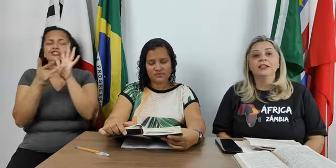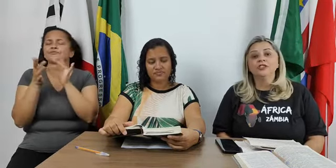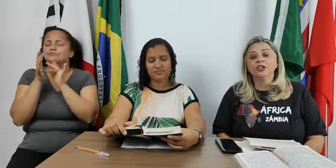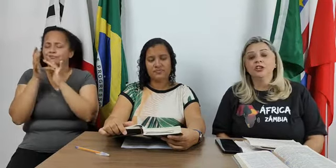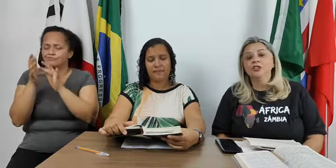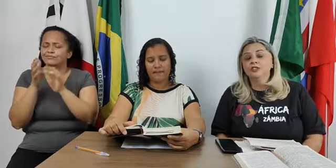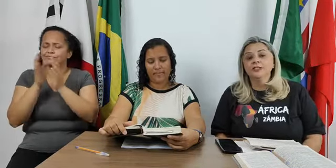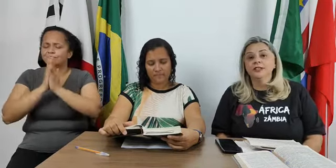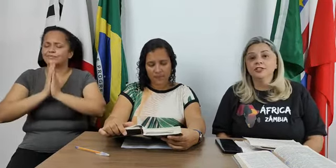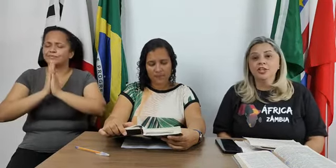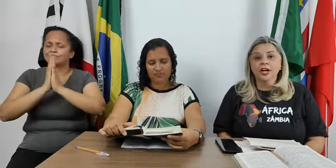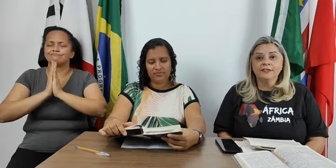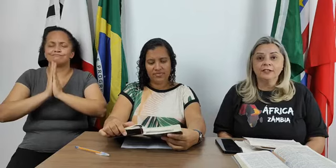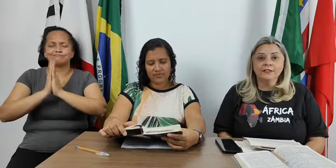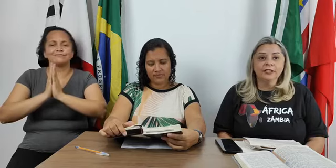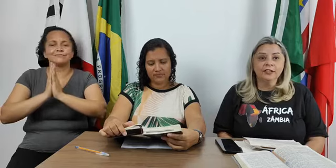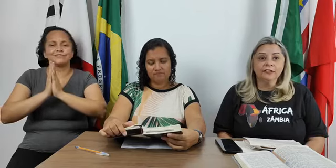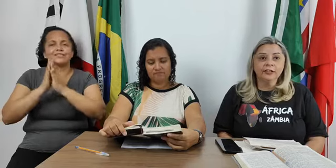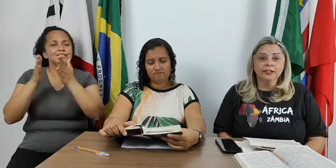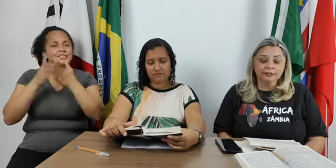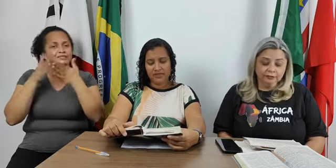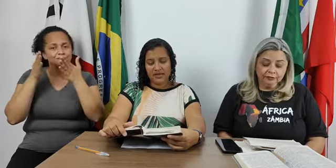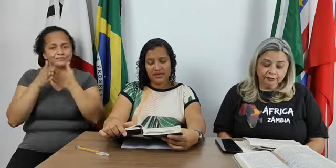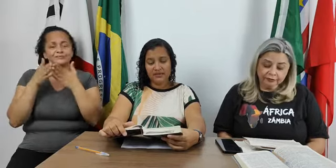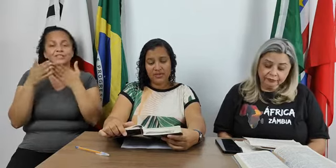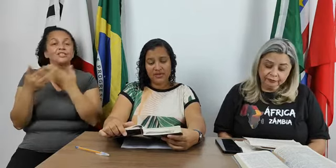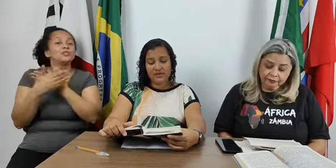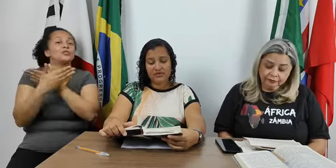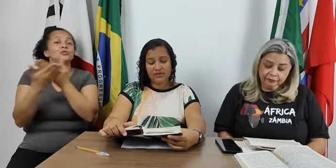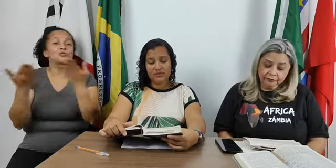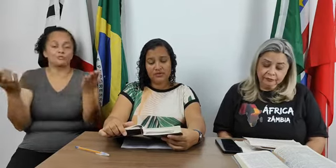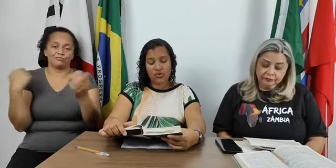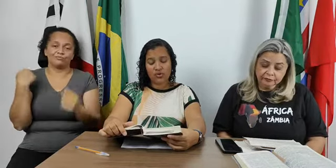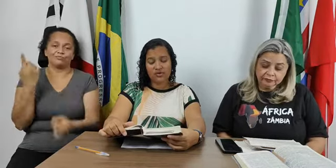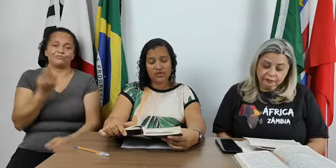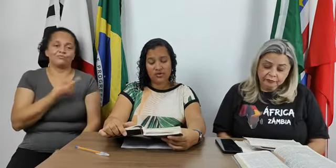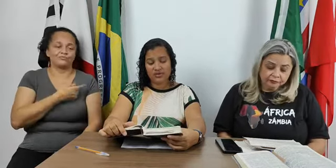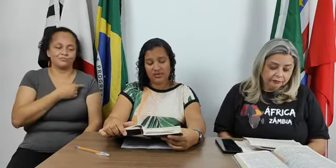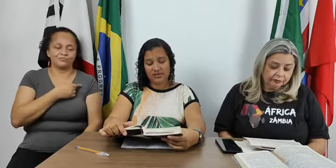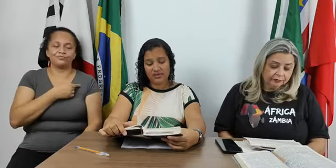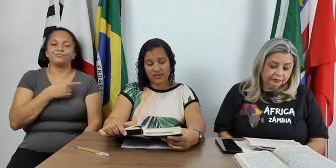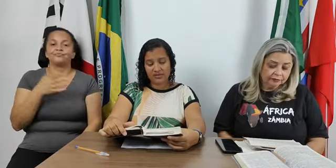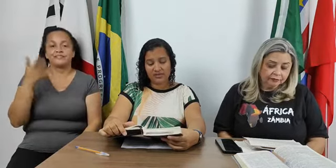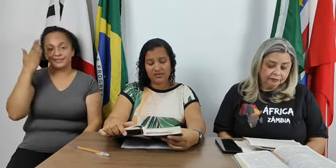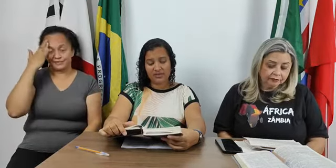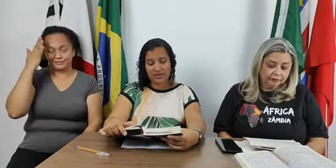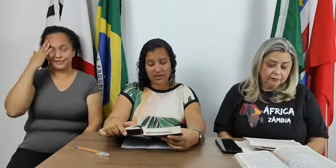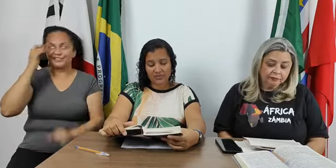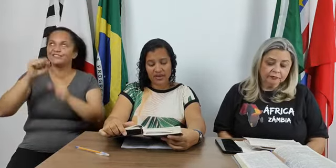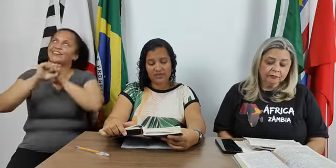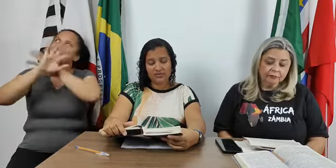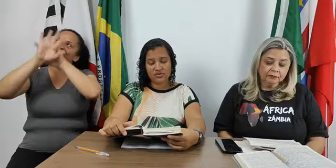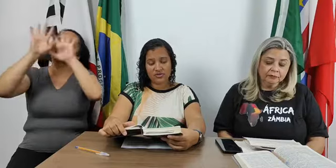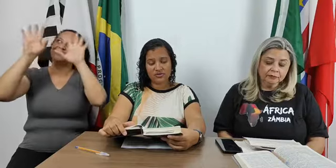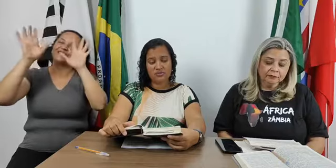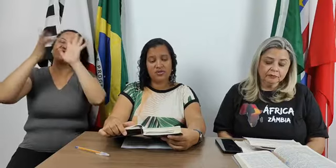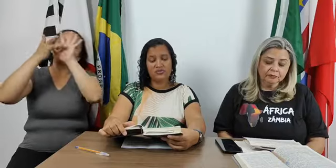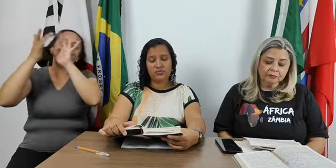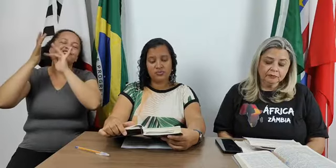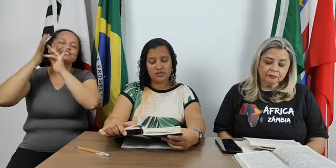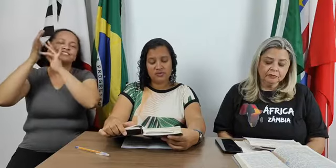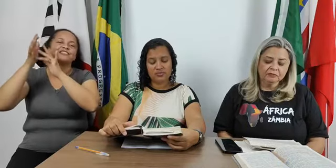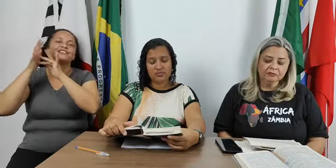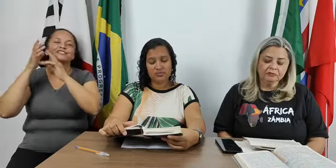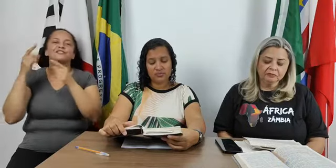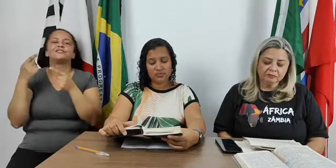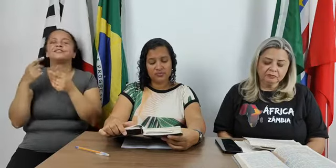nas regiões celestiais, é isso que ele está falando. Então eles verão toda a glória que me deste, porque me amaste antes mesmo